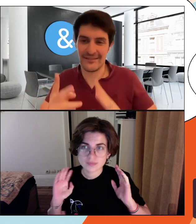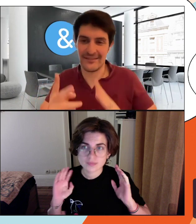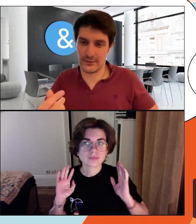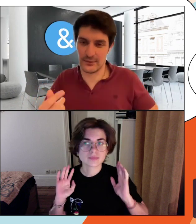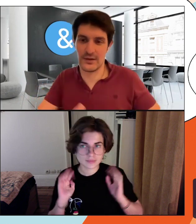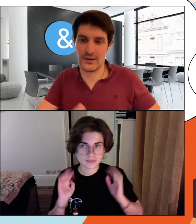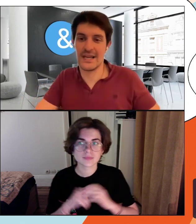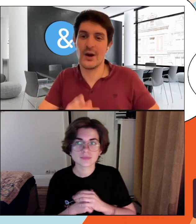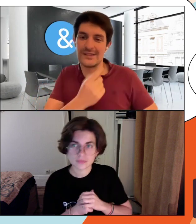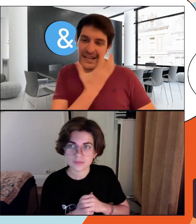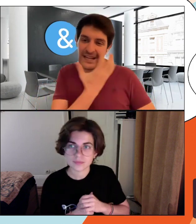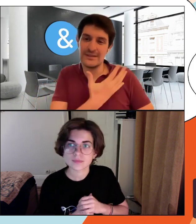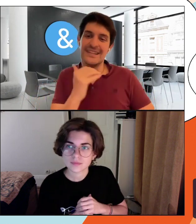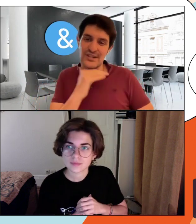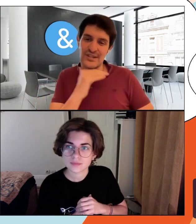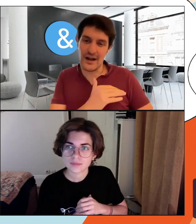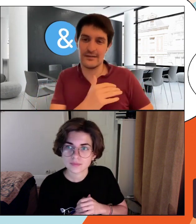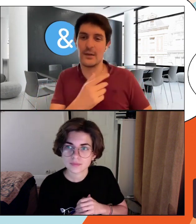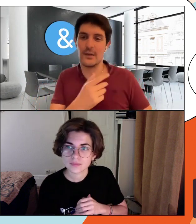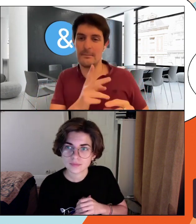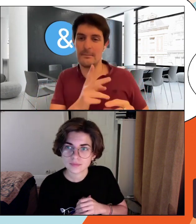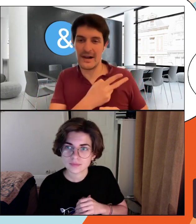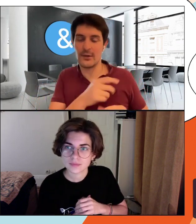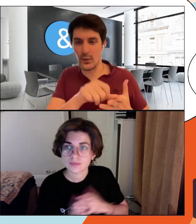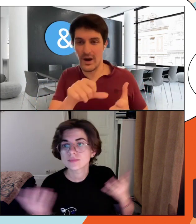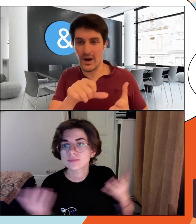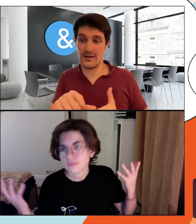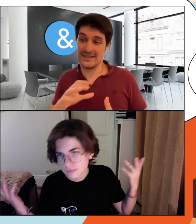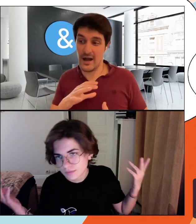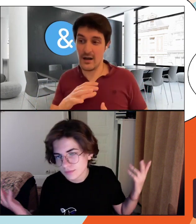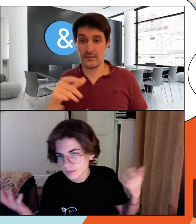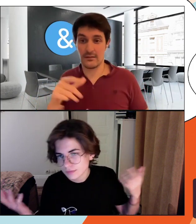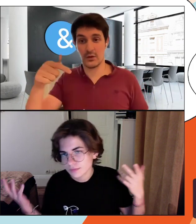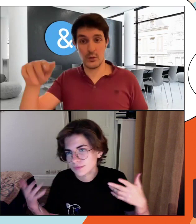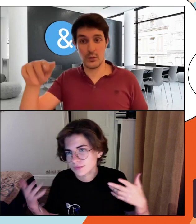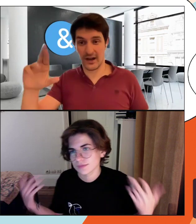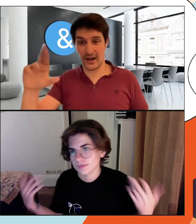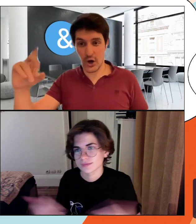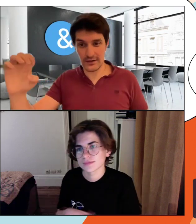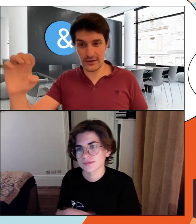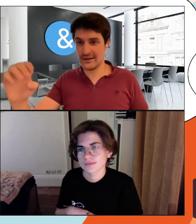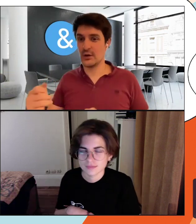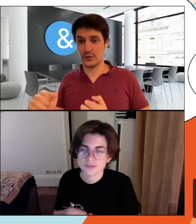bientôt. Aux États-Unis déjà, dans pas mal d'endroits, il y a un QR